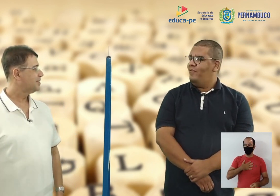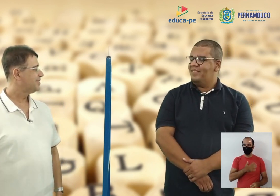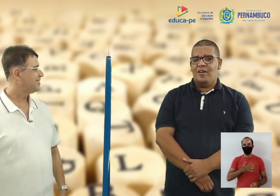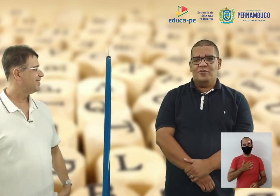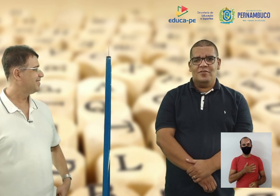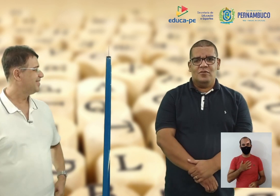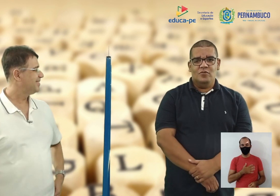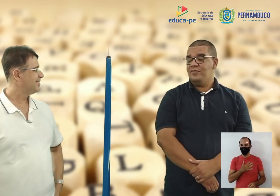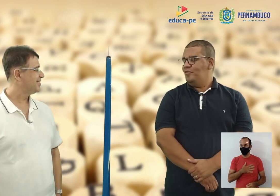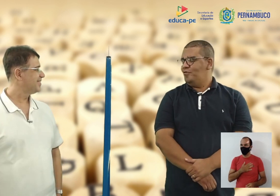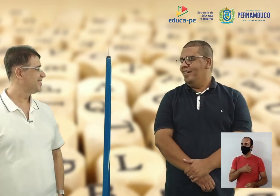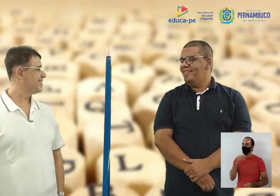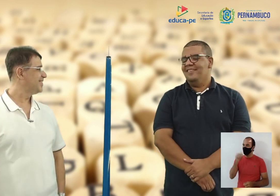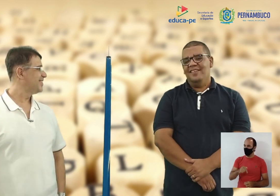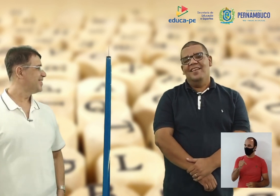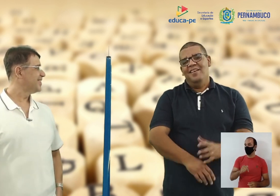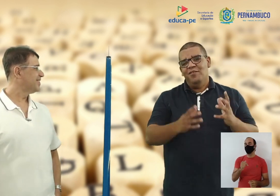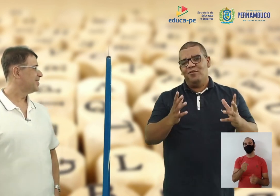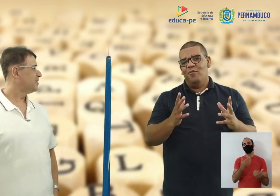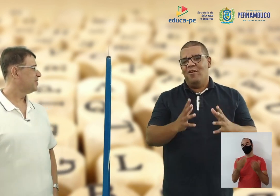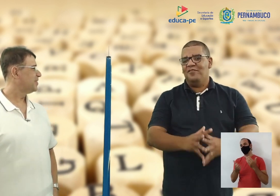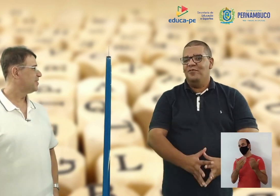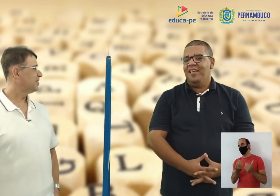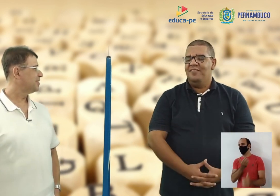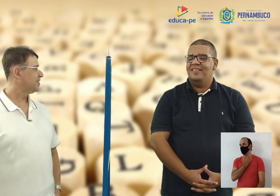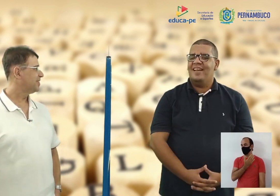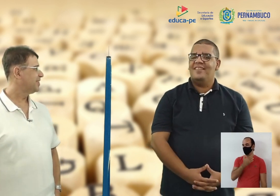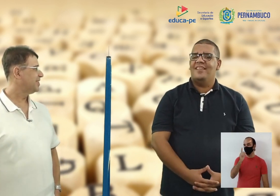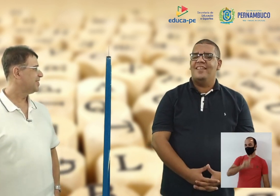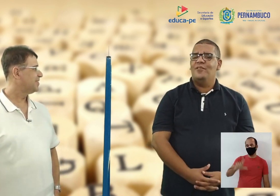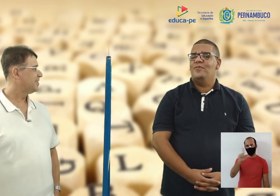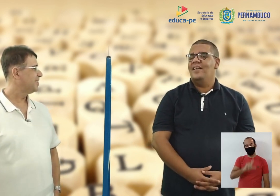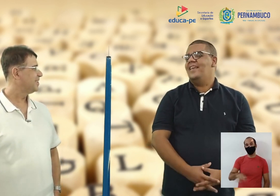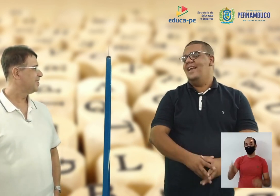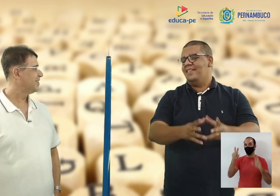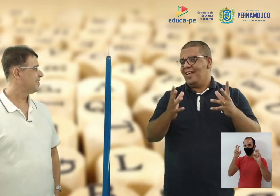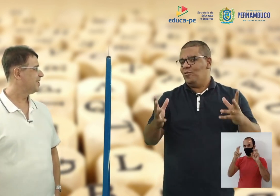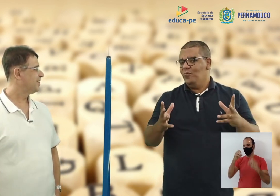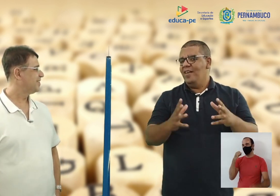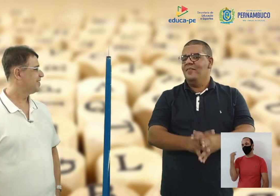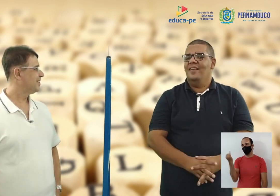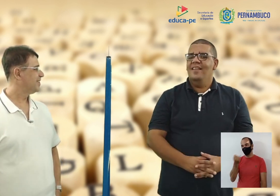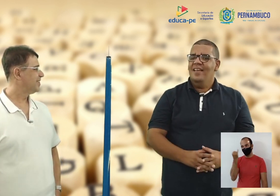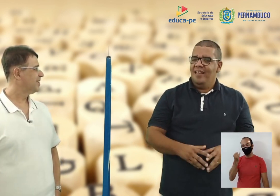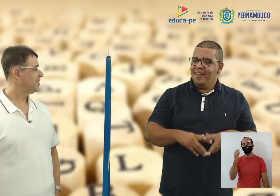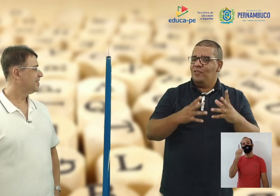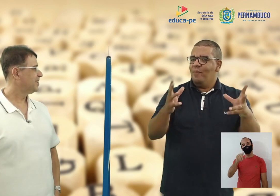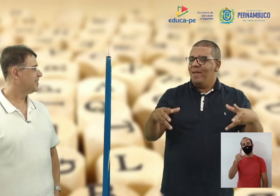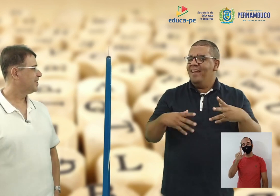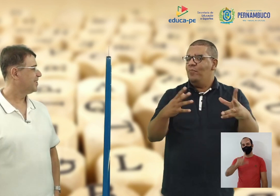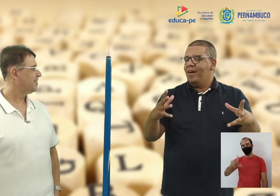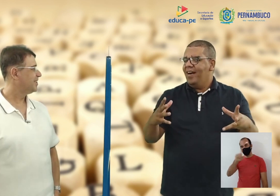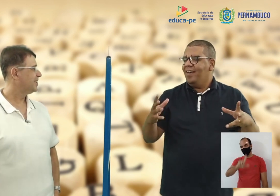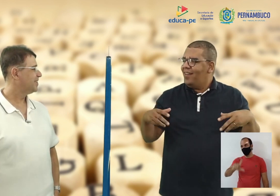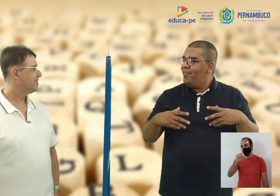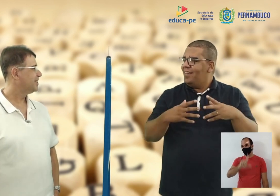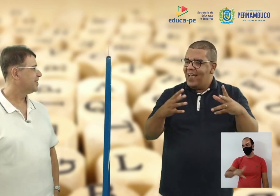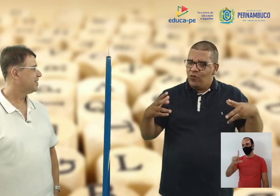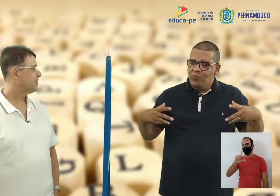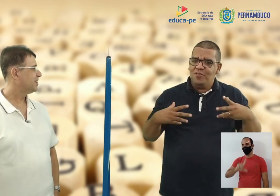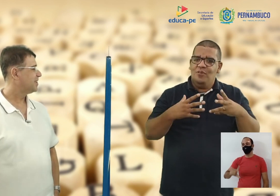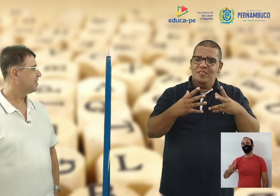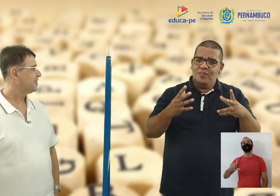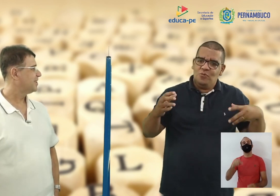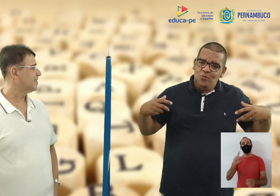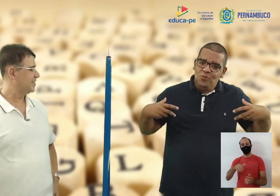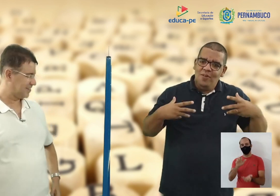para conversar com nossos estudantes, sobre um assunto que nos interessa tanto, que é literatura, literatura pernambucana. Na verdade,